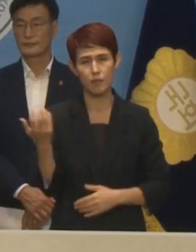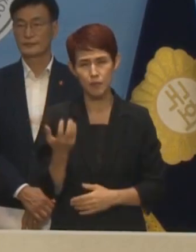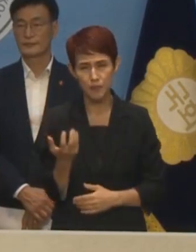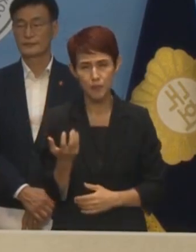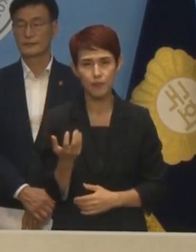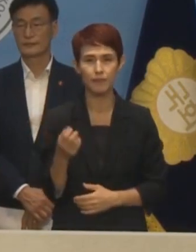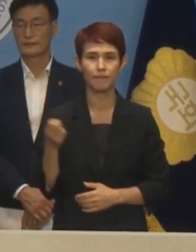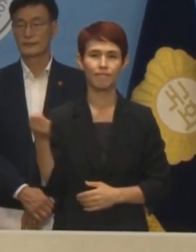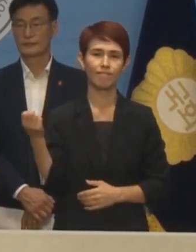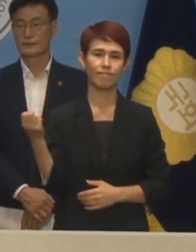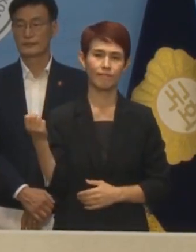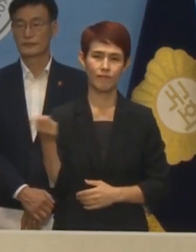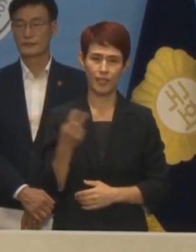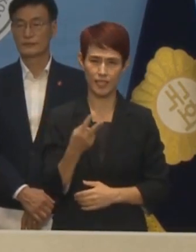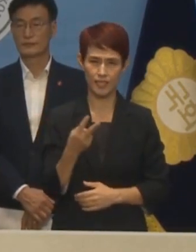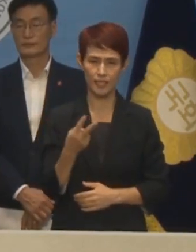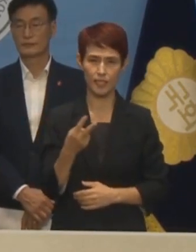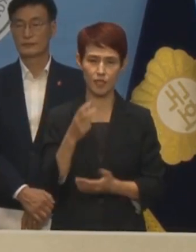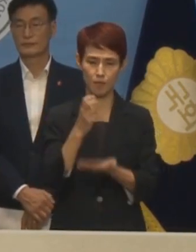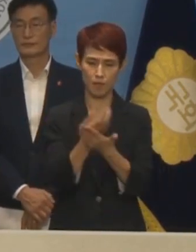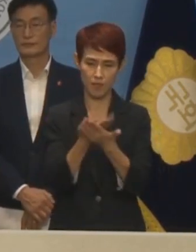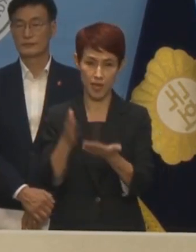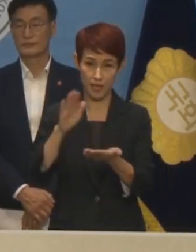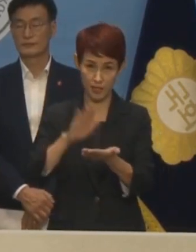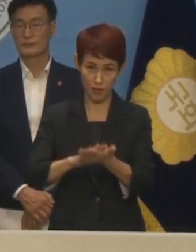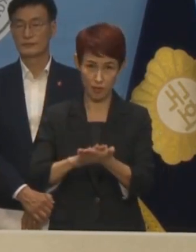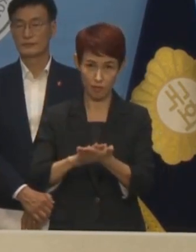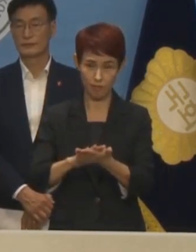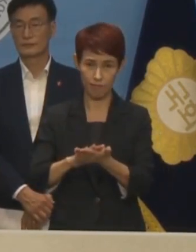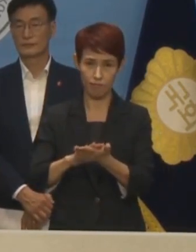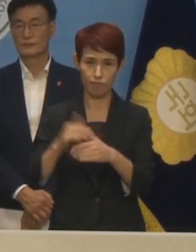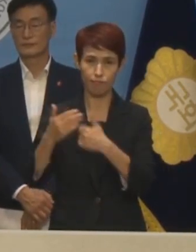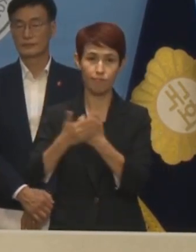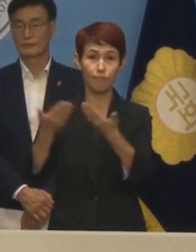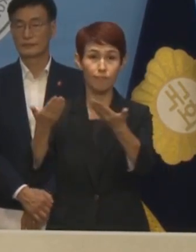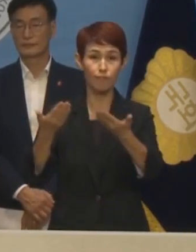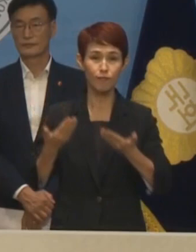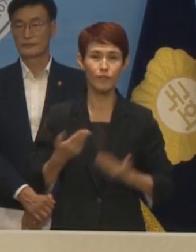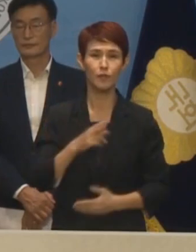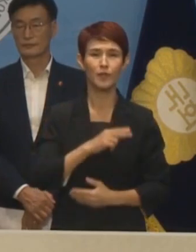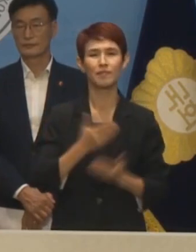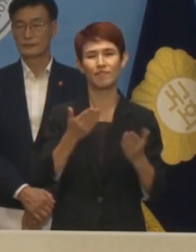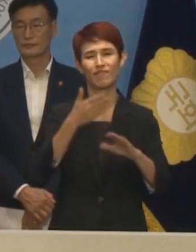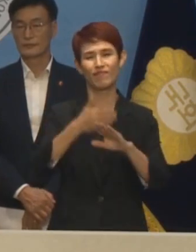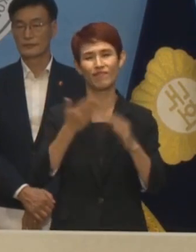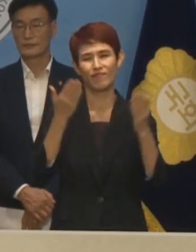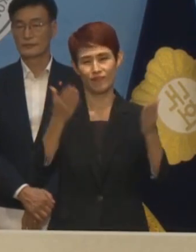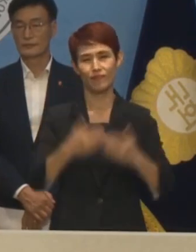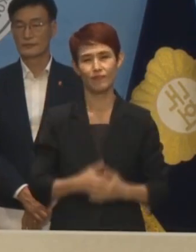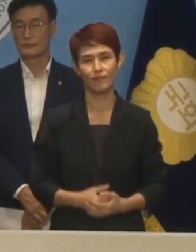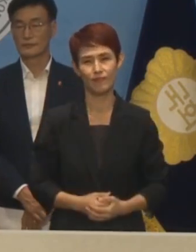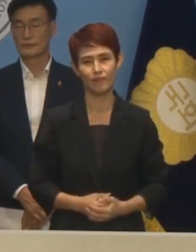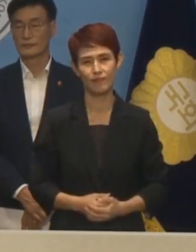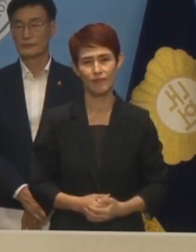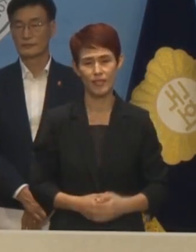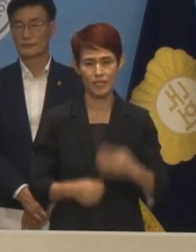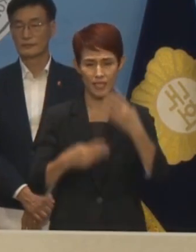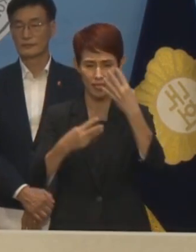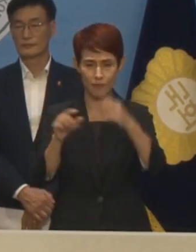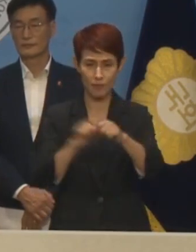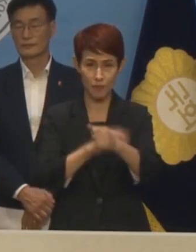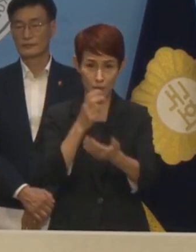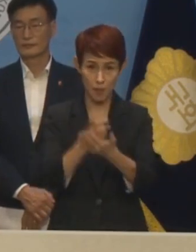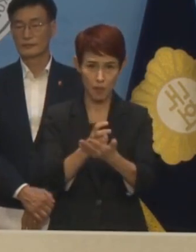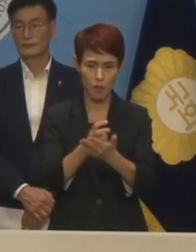더 개정 발의를 하는 우리 문대림 의원님께 진심으로 고마운 말씀과 함께 이 4.3 특별법이